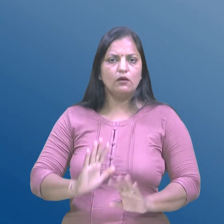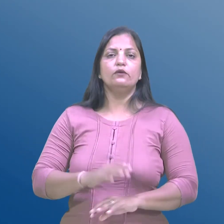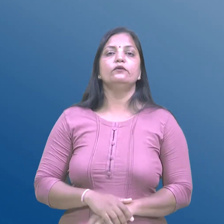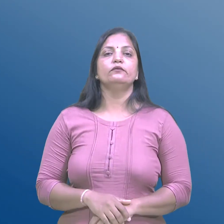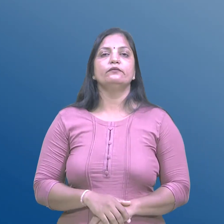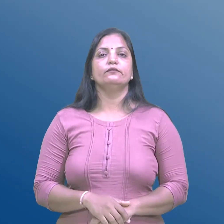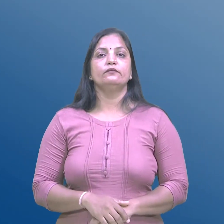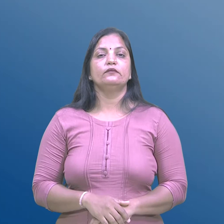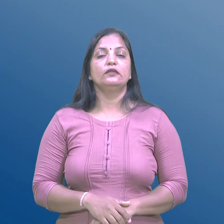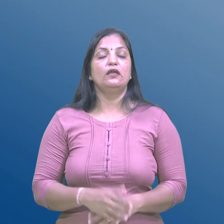કે બની રહી છે